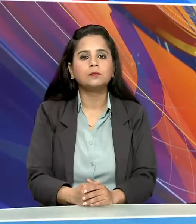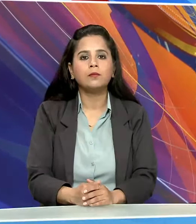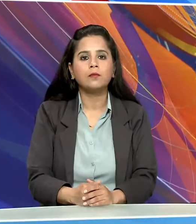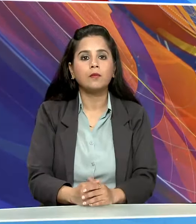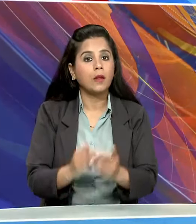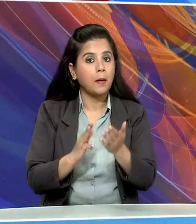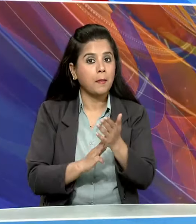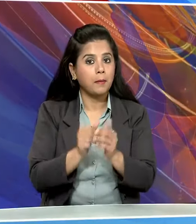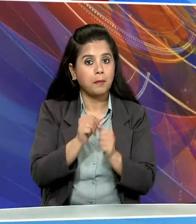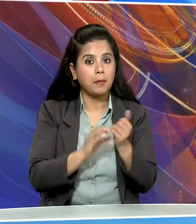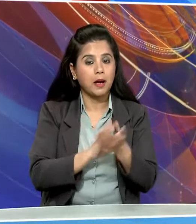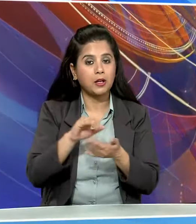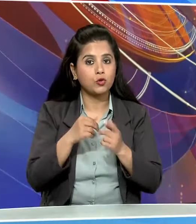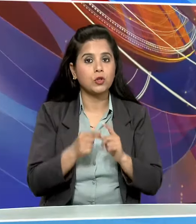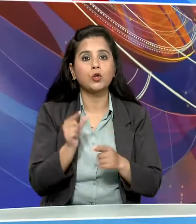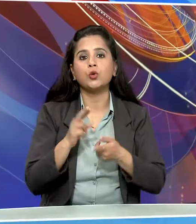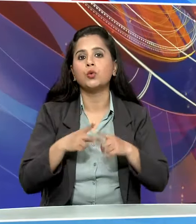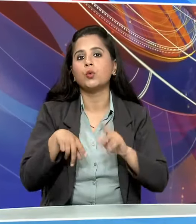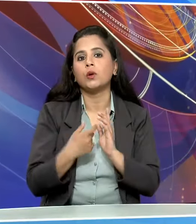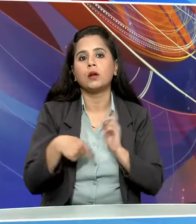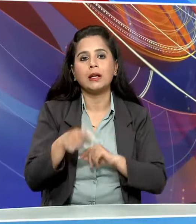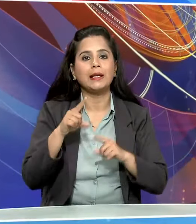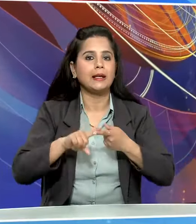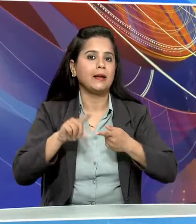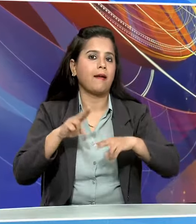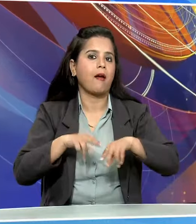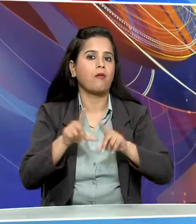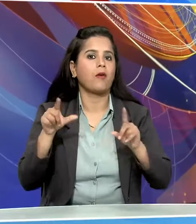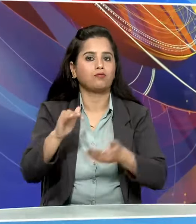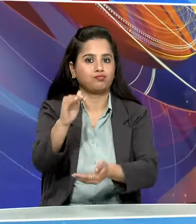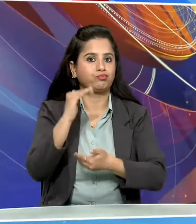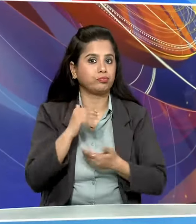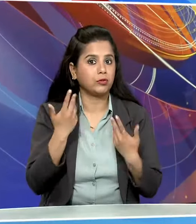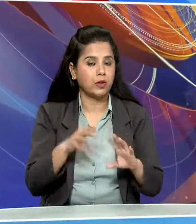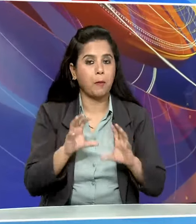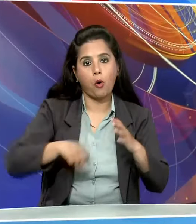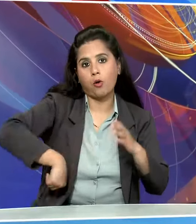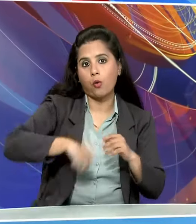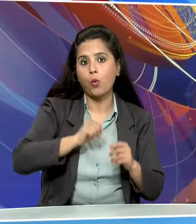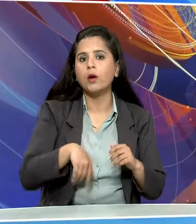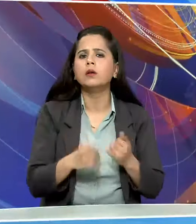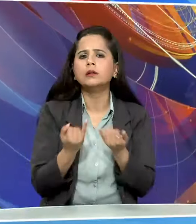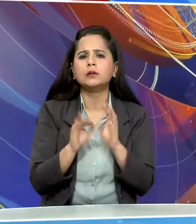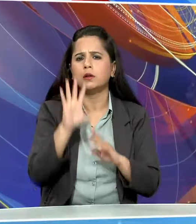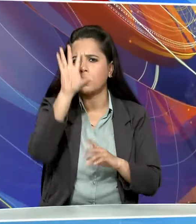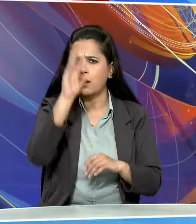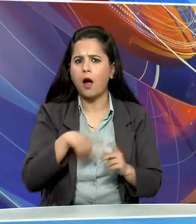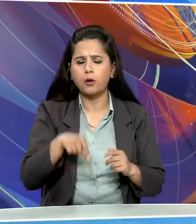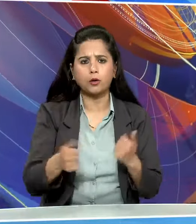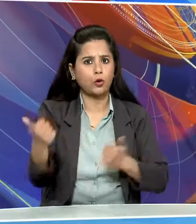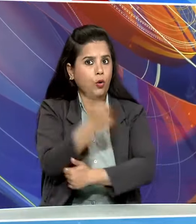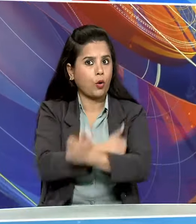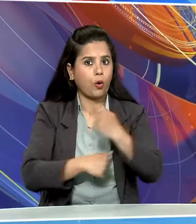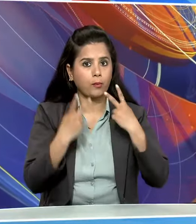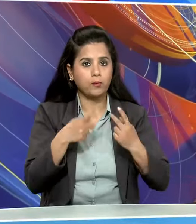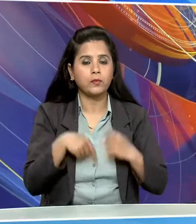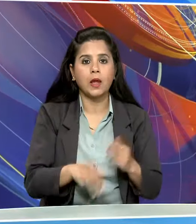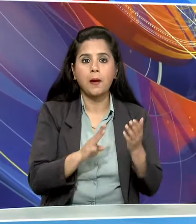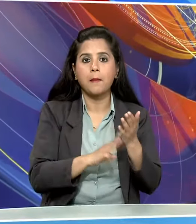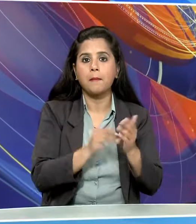और मैनचेस्टर यूनाइटेड ने EFL कप का खिताब जीत लिया है। रविवार की रात खेले गए खिताबी मुकाबले में मैनयू